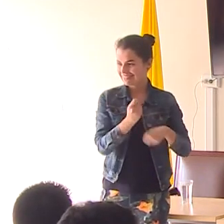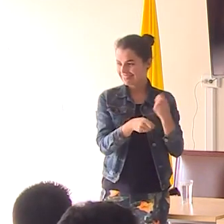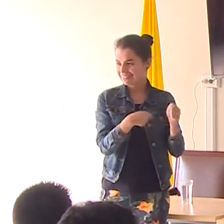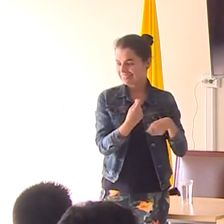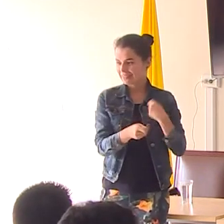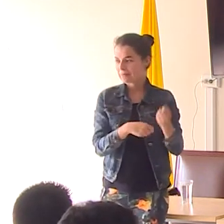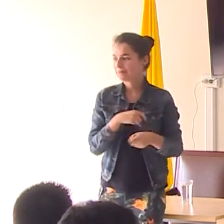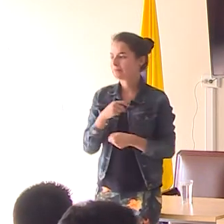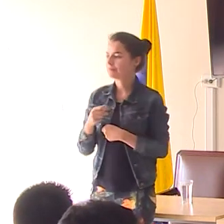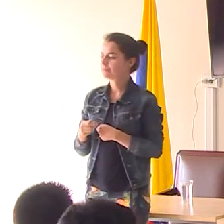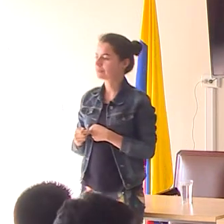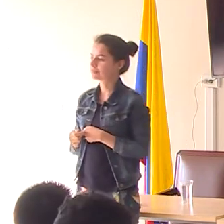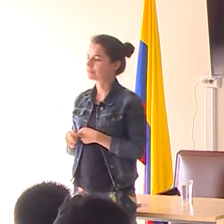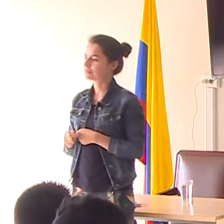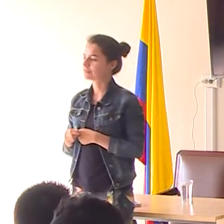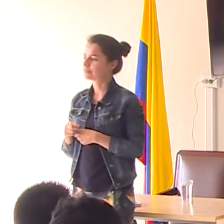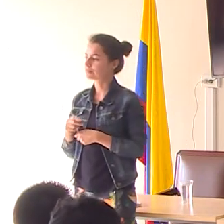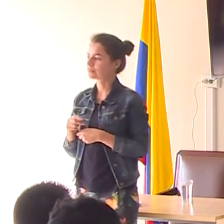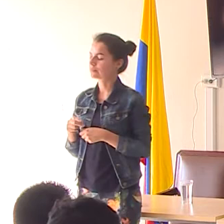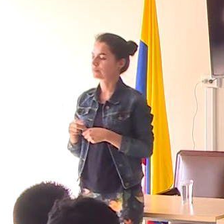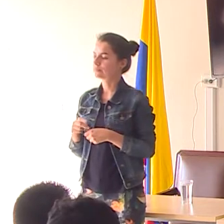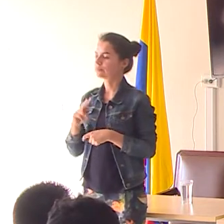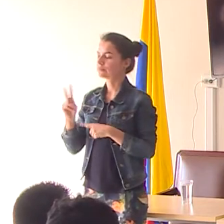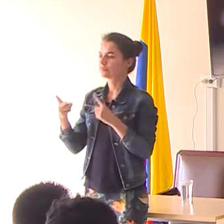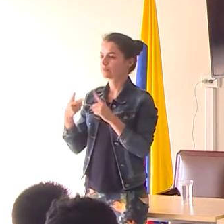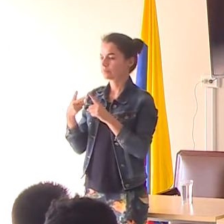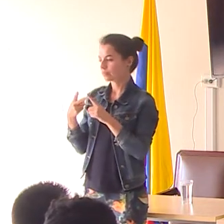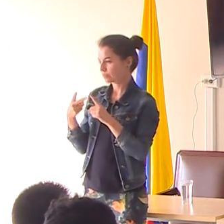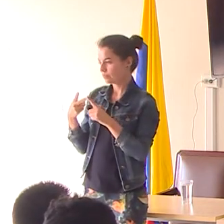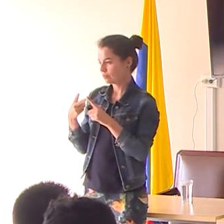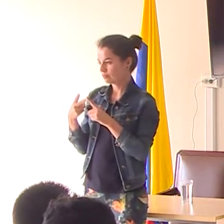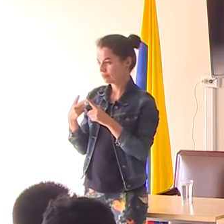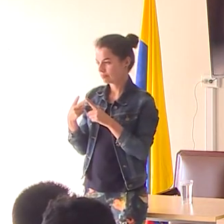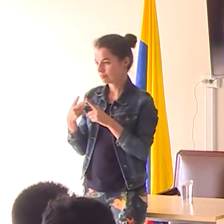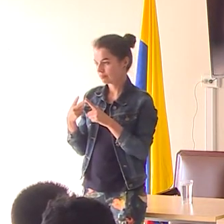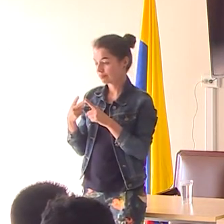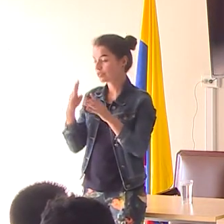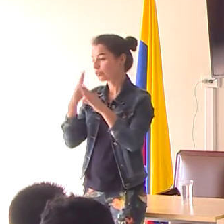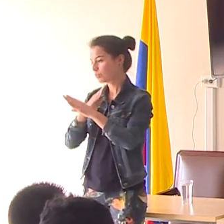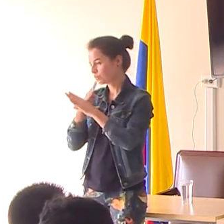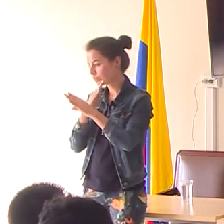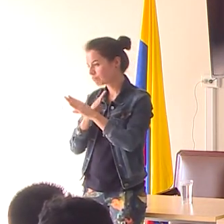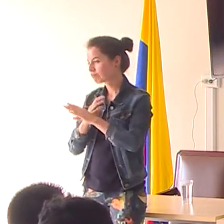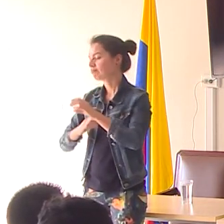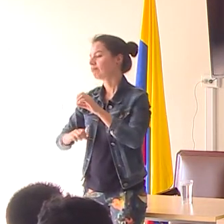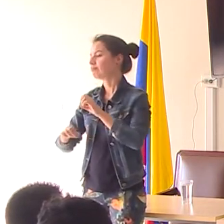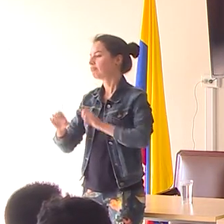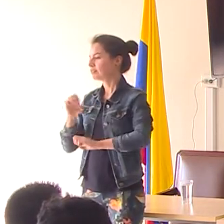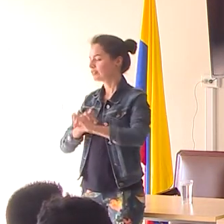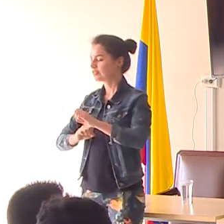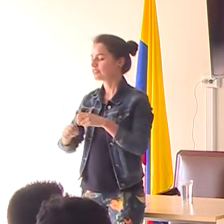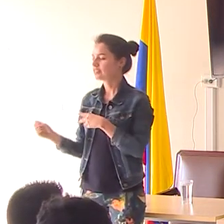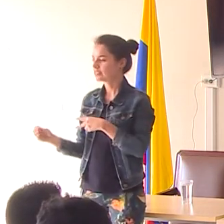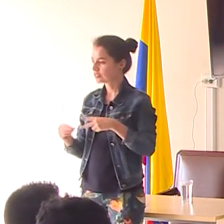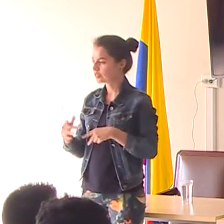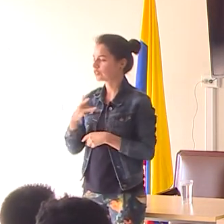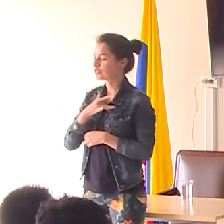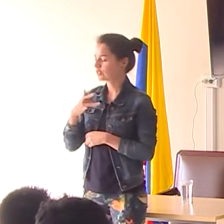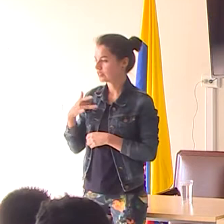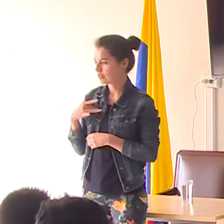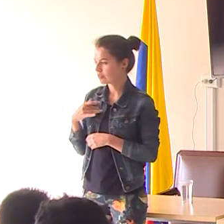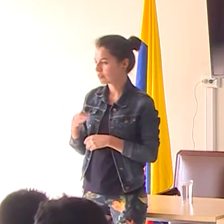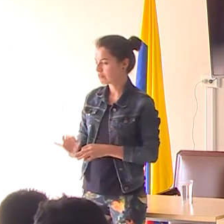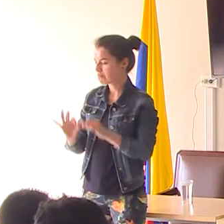financiarización de los derechos sociales salud educación ambiente bienestar qué significa esto que esto que